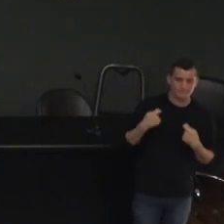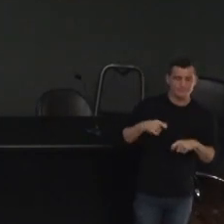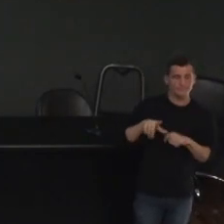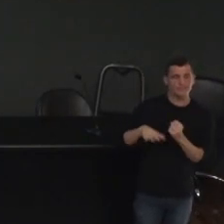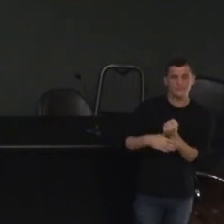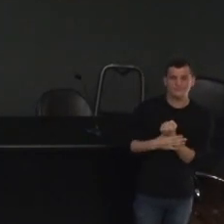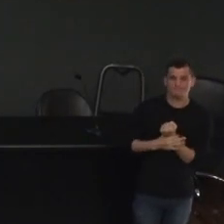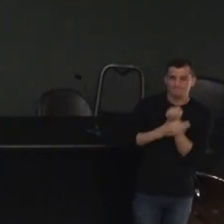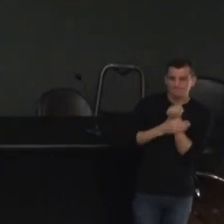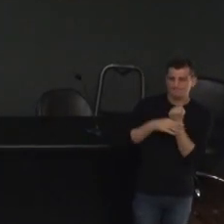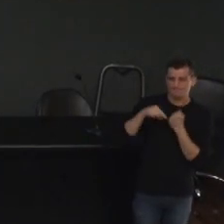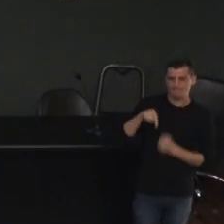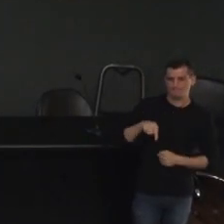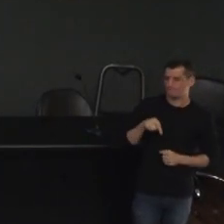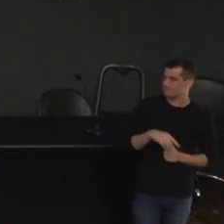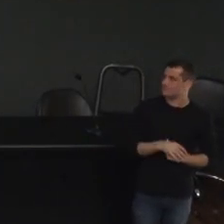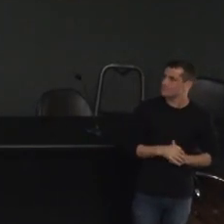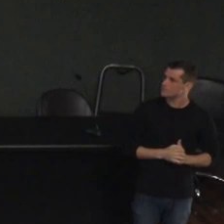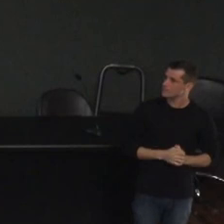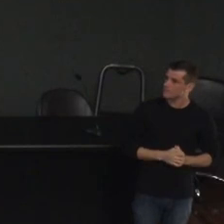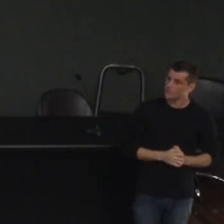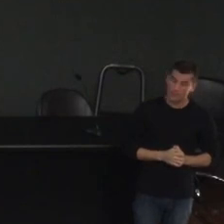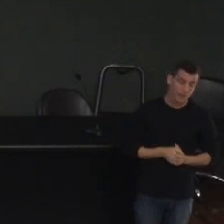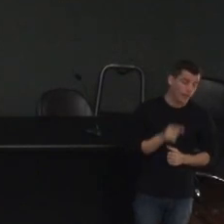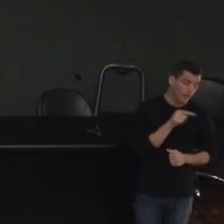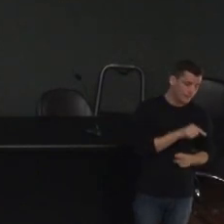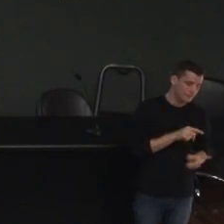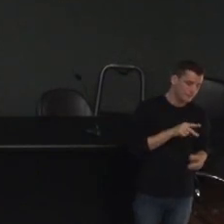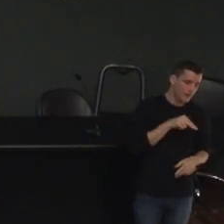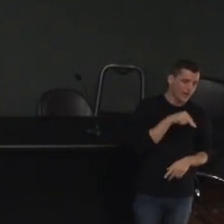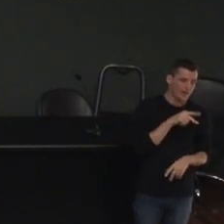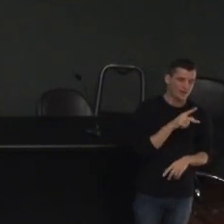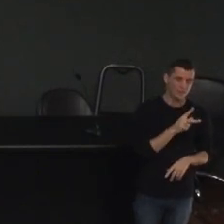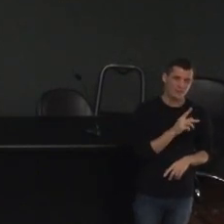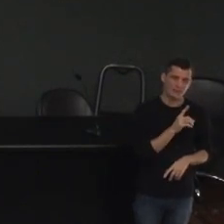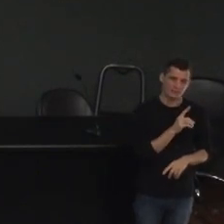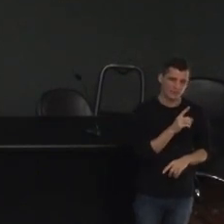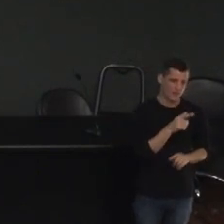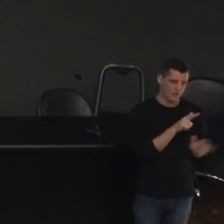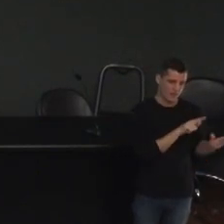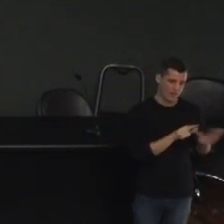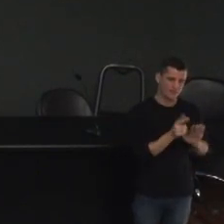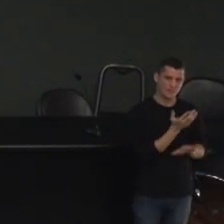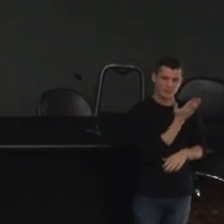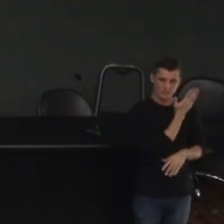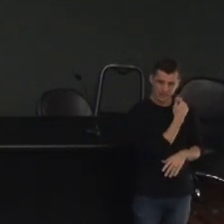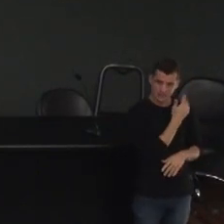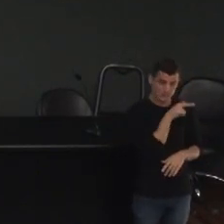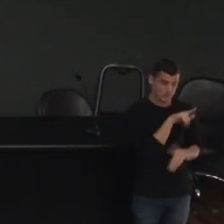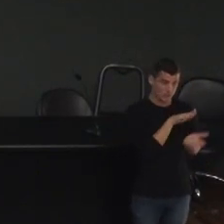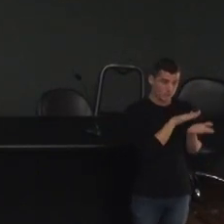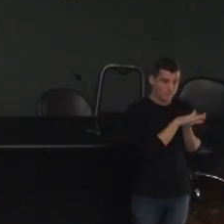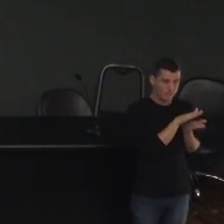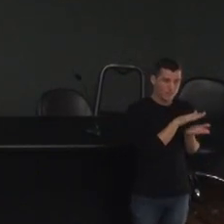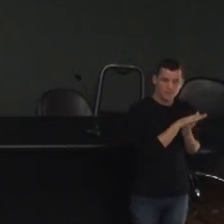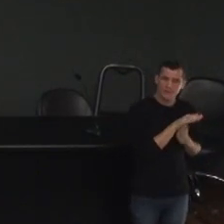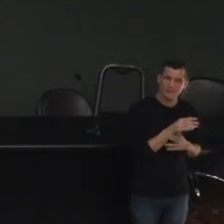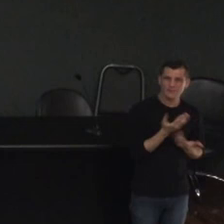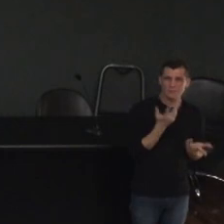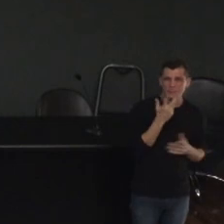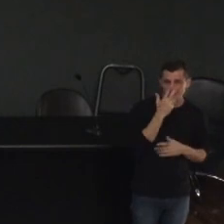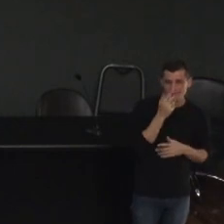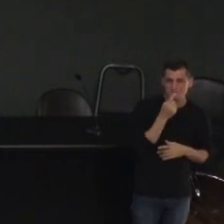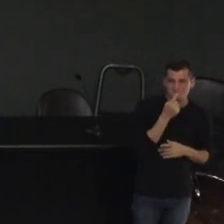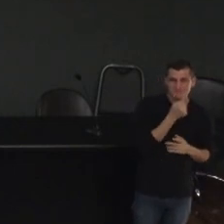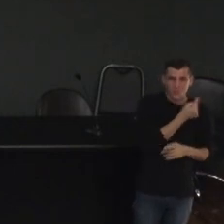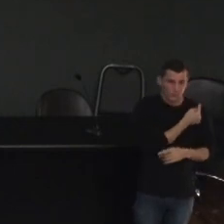a npd a uma semana atrás publicou uma minuta veja como é tudo muito recente né